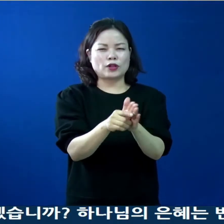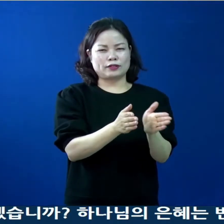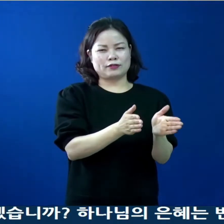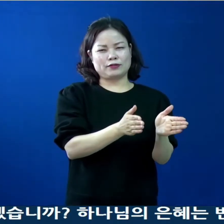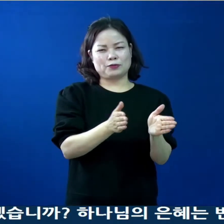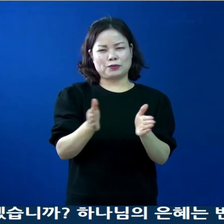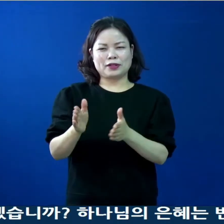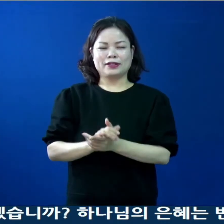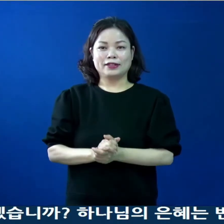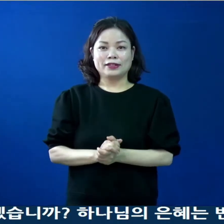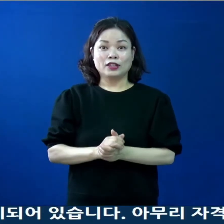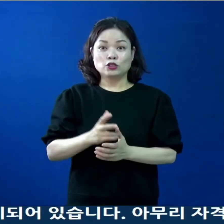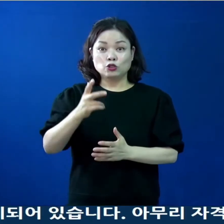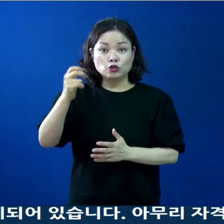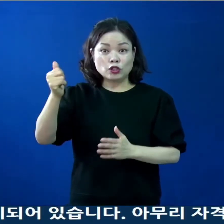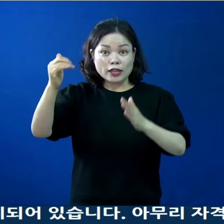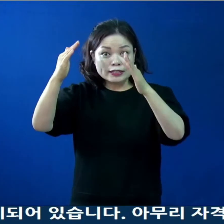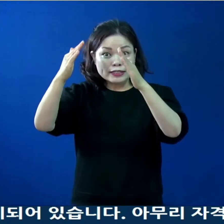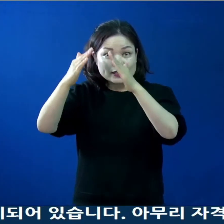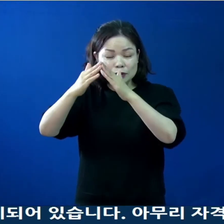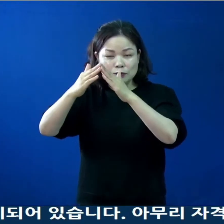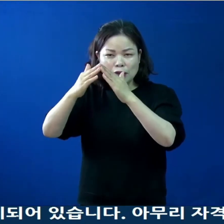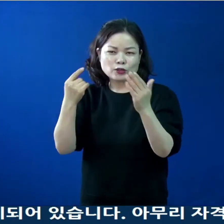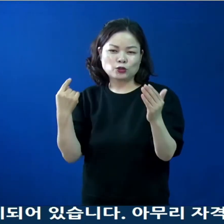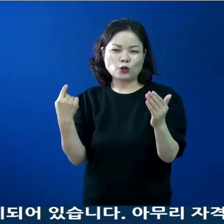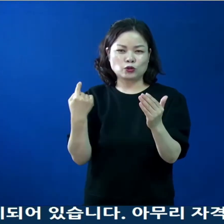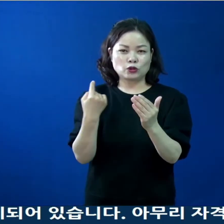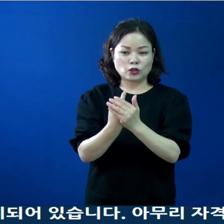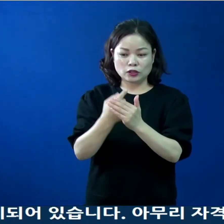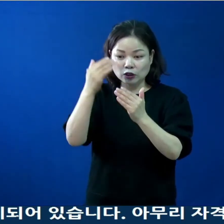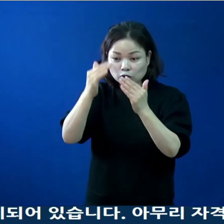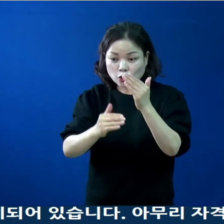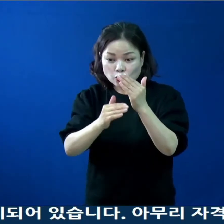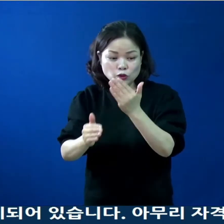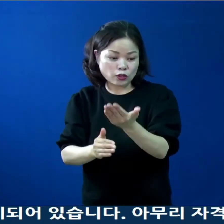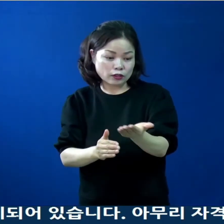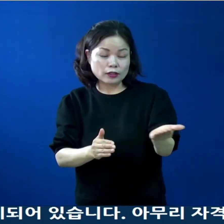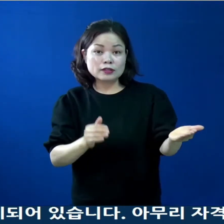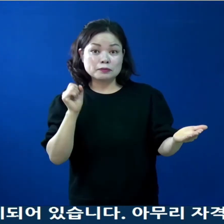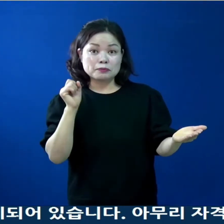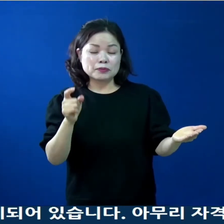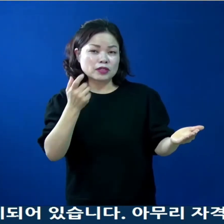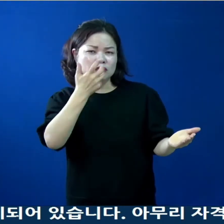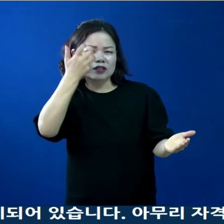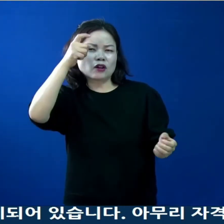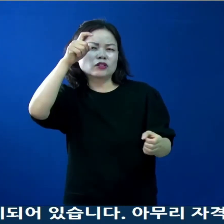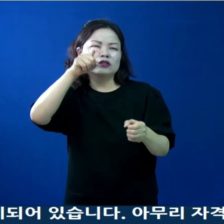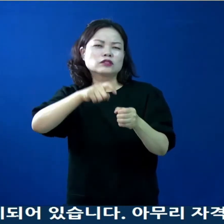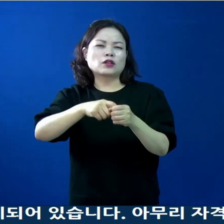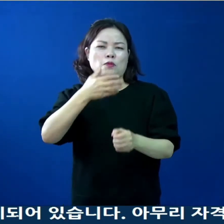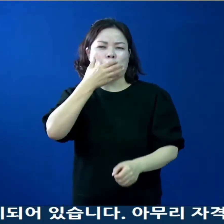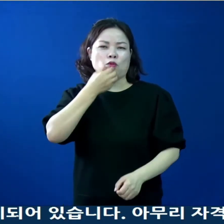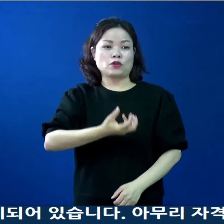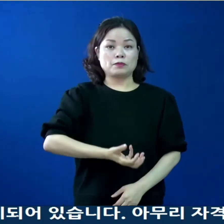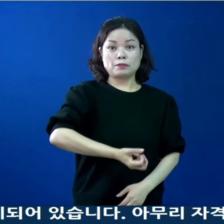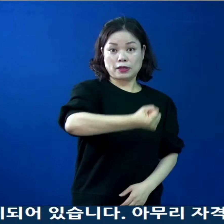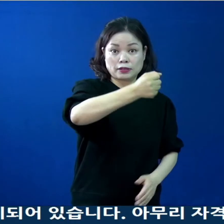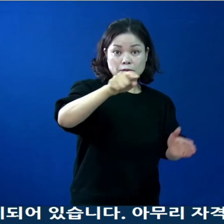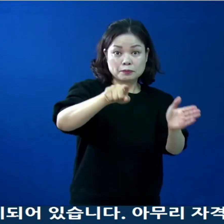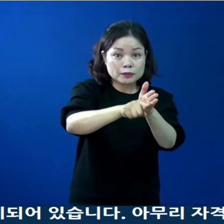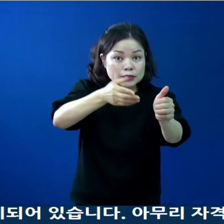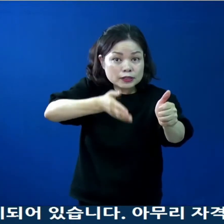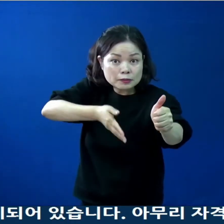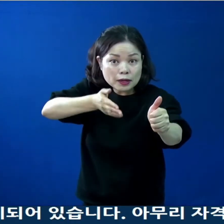때문입니다. 주의 집에 소속된 성도 여러분들은 이미 영적인 복을 받은 분들이심을 믿으시기